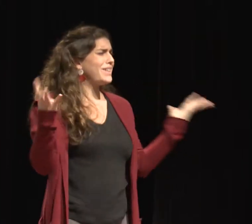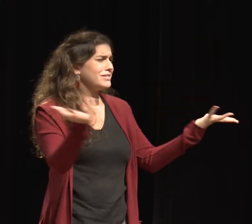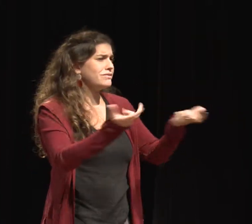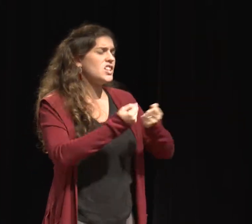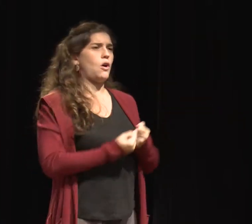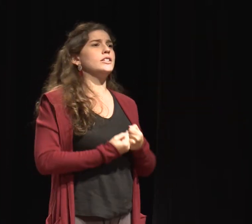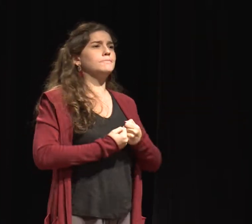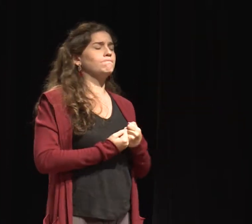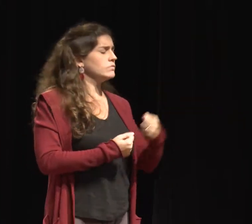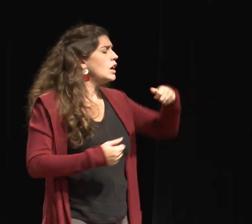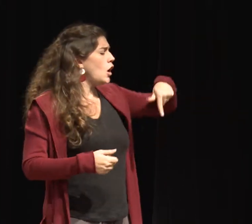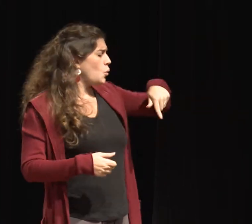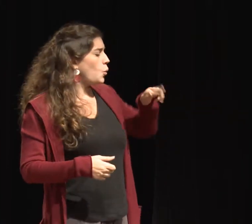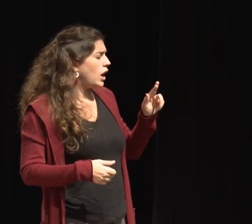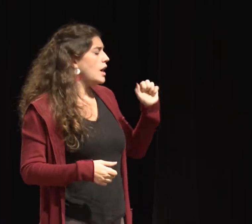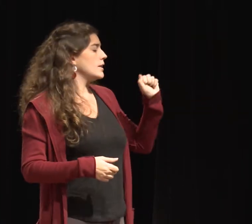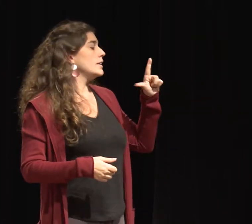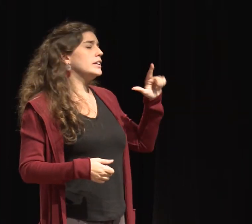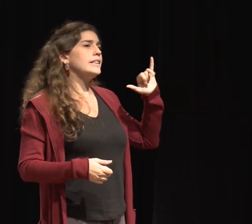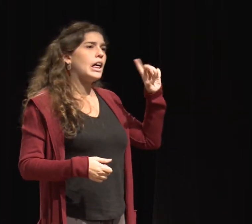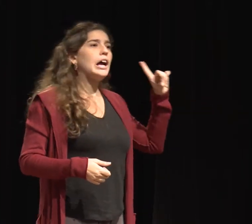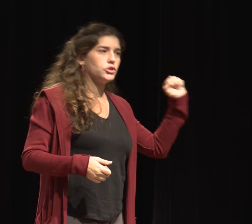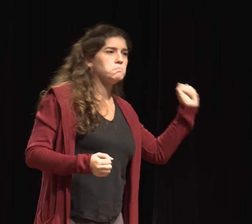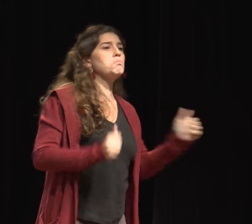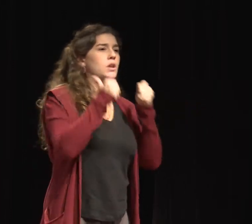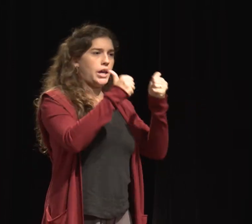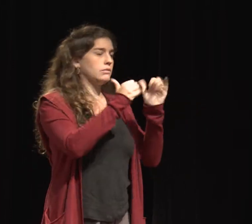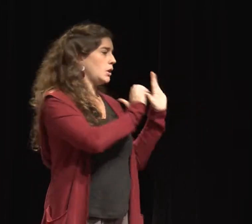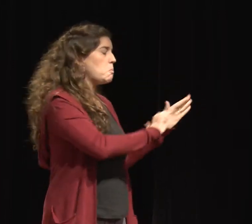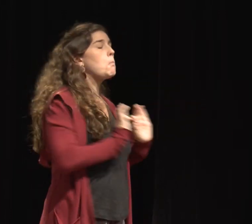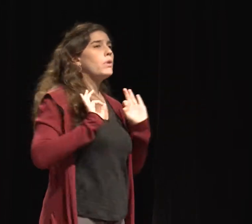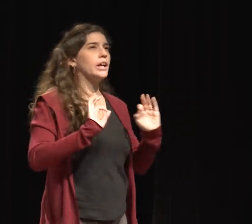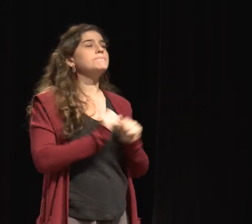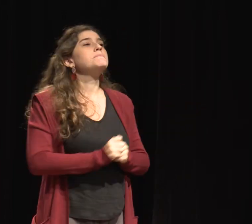O intérprete era muito bom, era um intérprete de qualidade, ok.